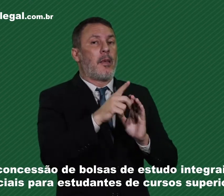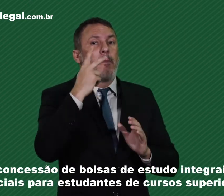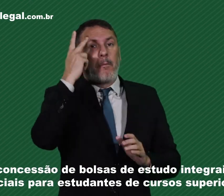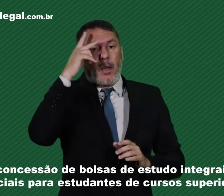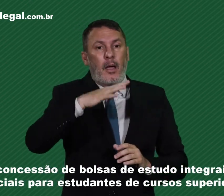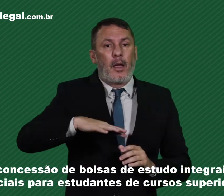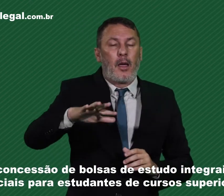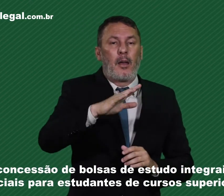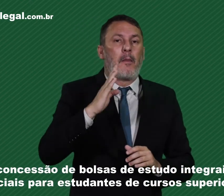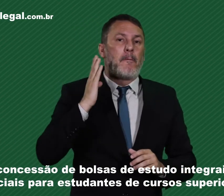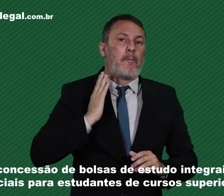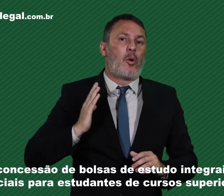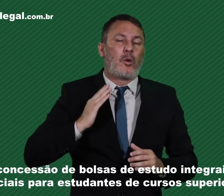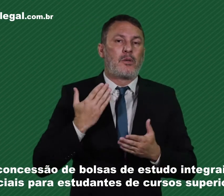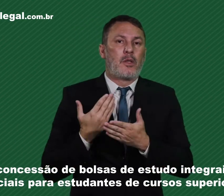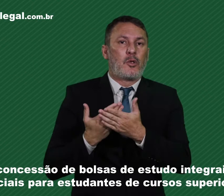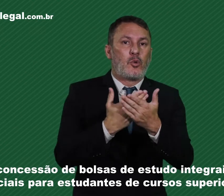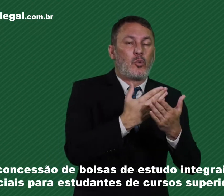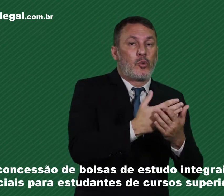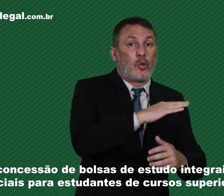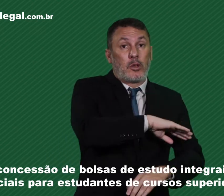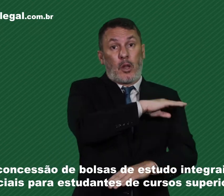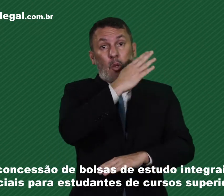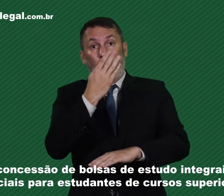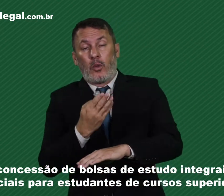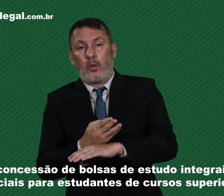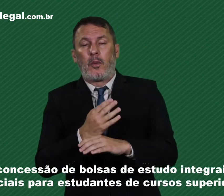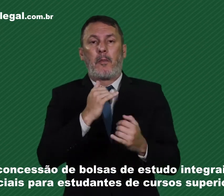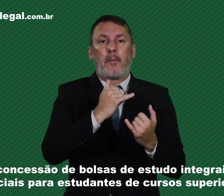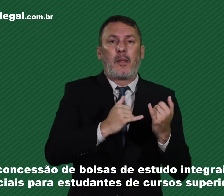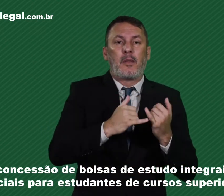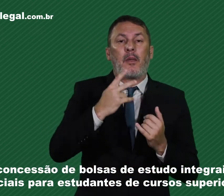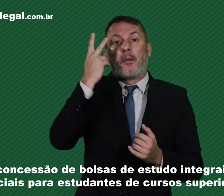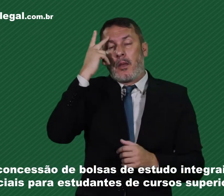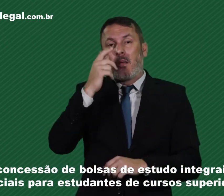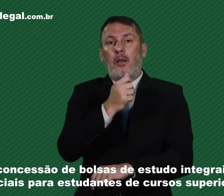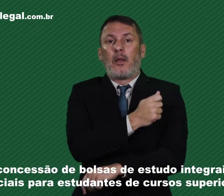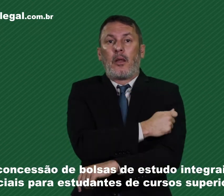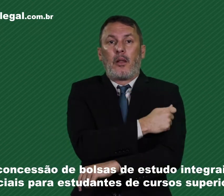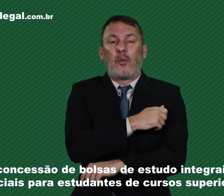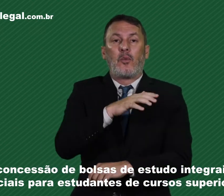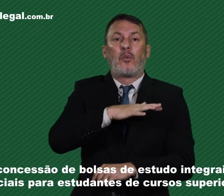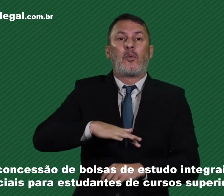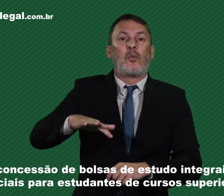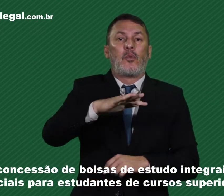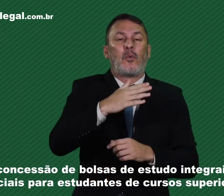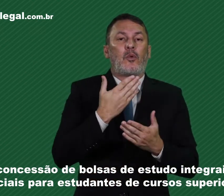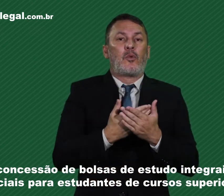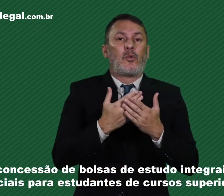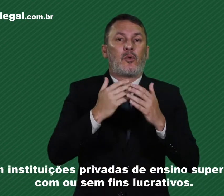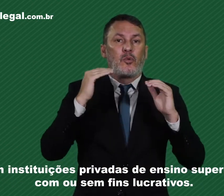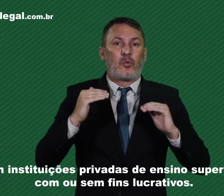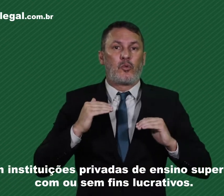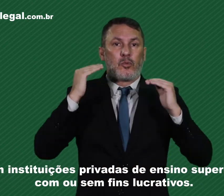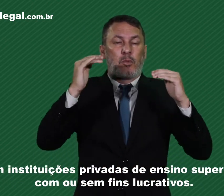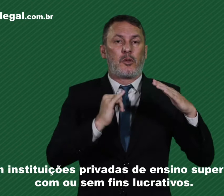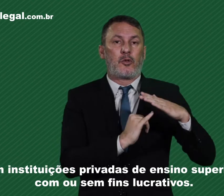destinados a concessão de bolsas de estudo integrais e parciais para estudantes de cursos superiores em